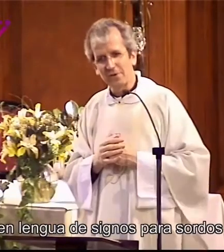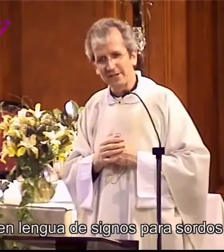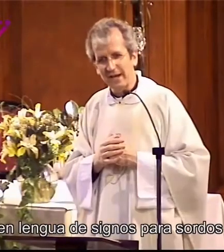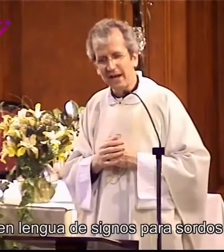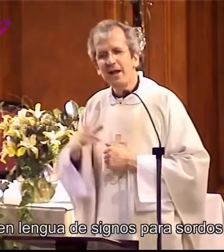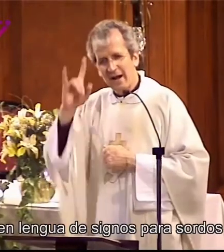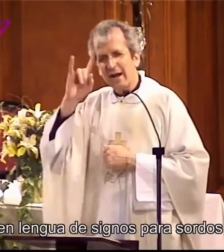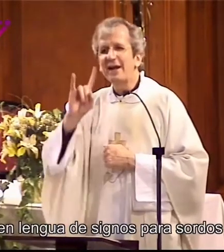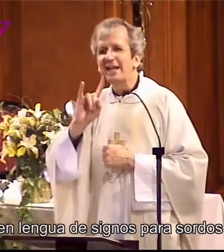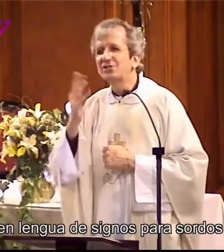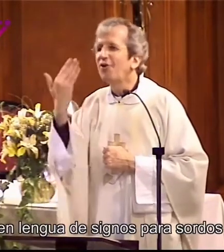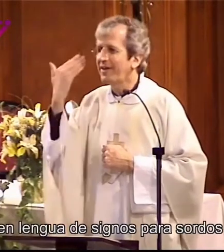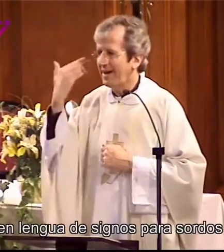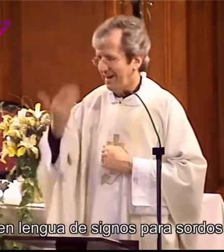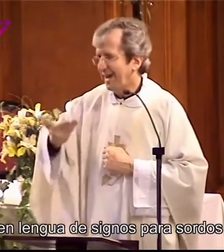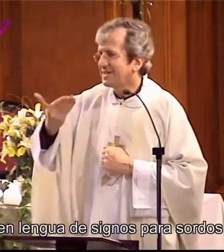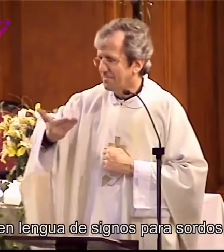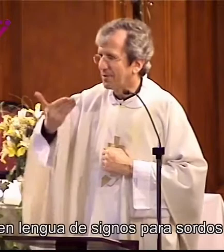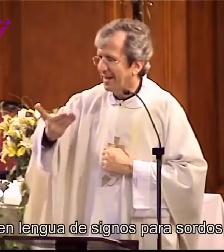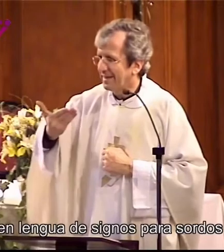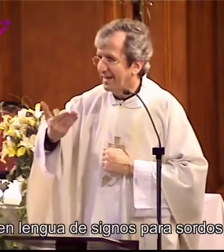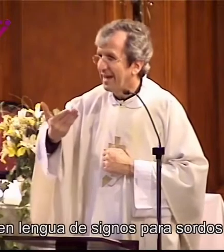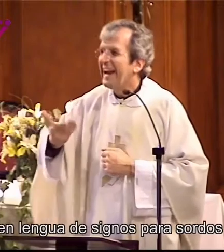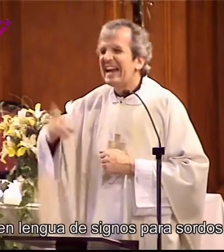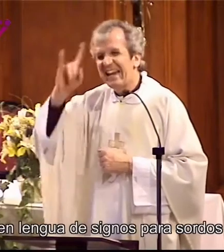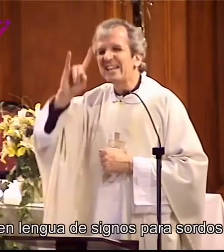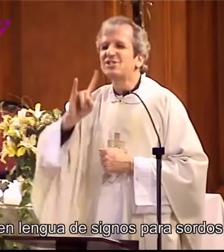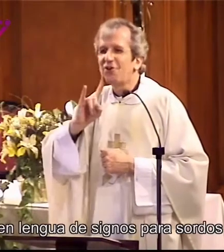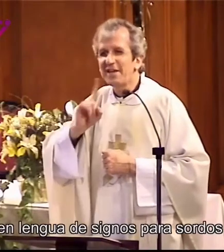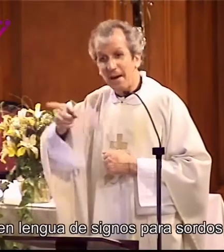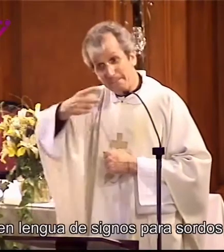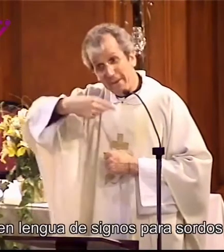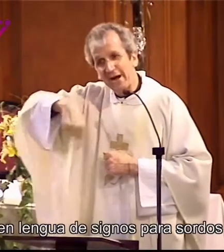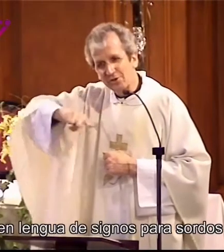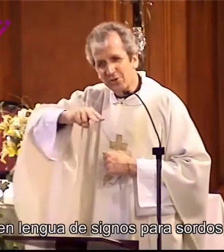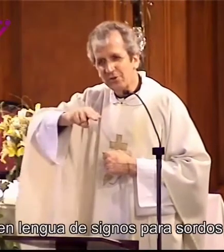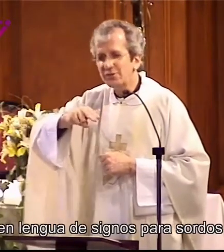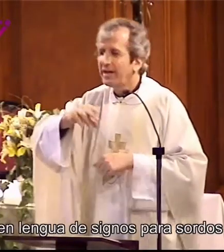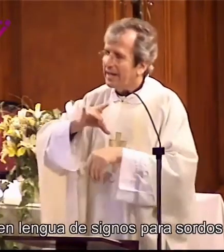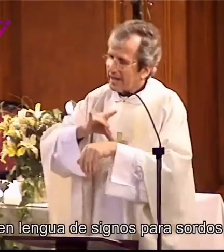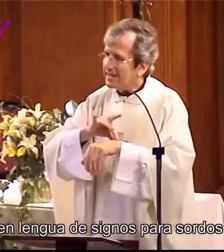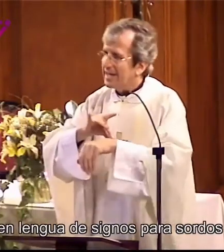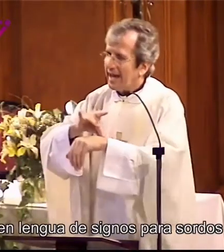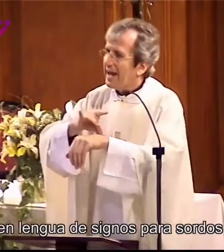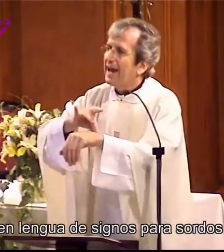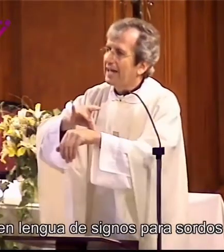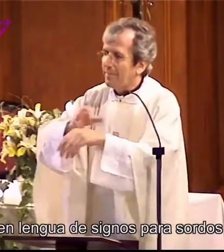de Israel. La historia es importante, la historia para nosotros es el camino